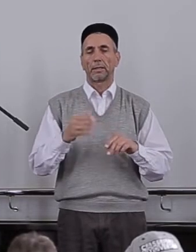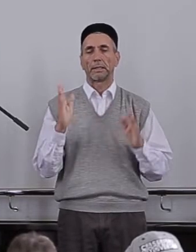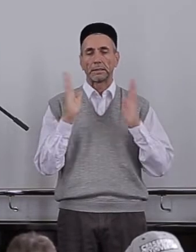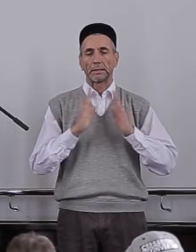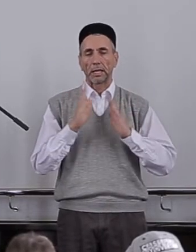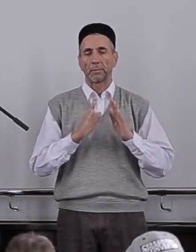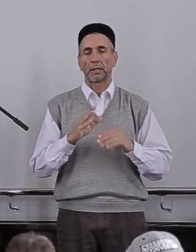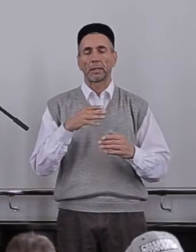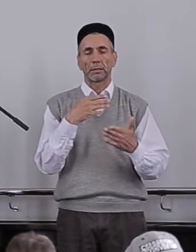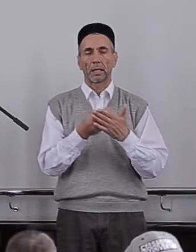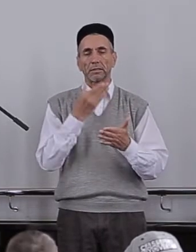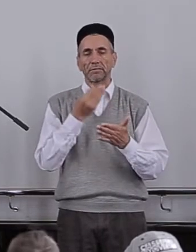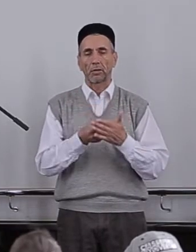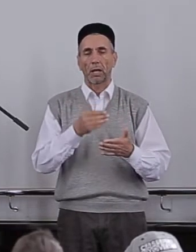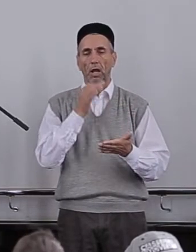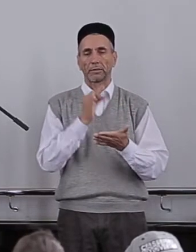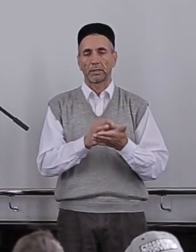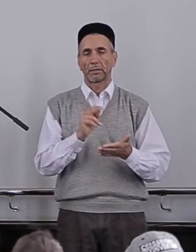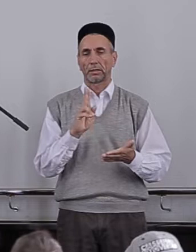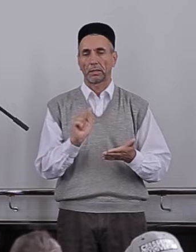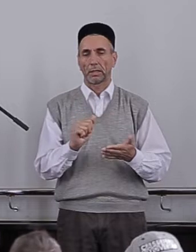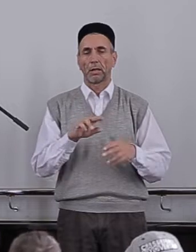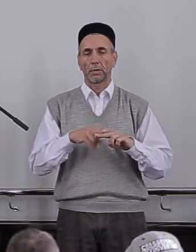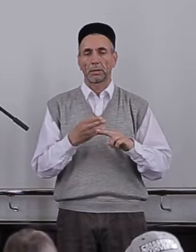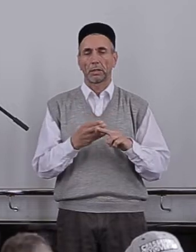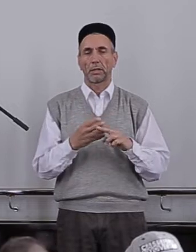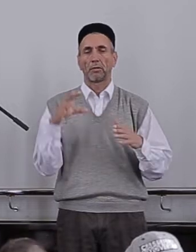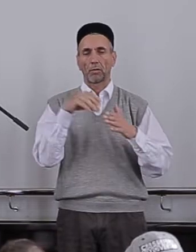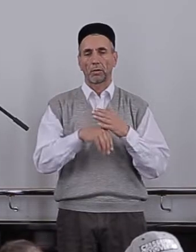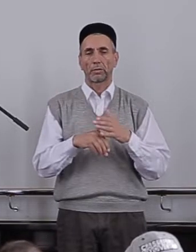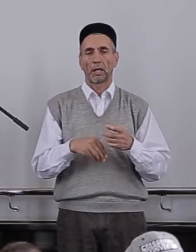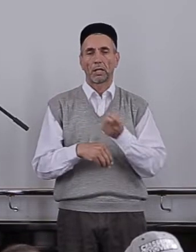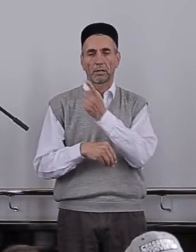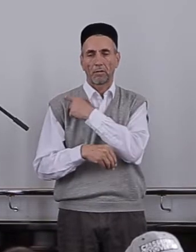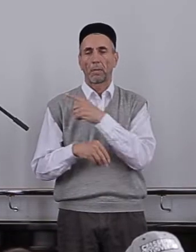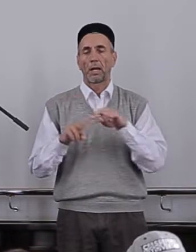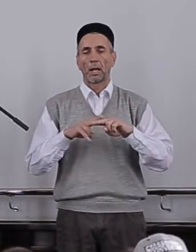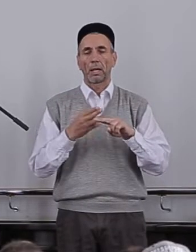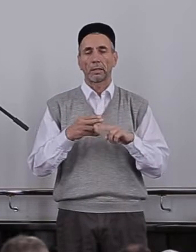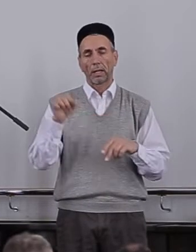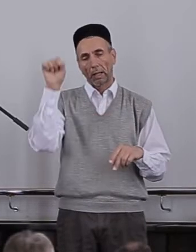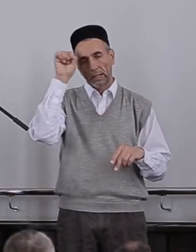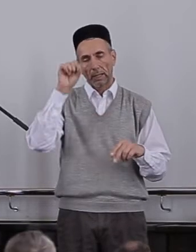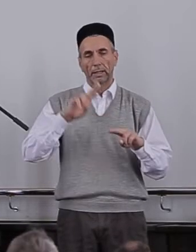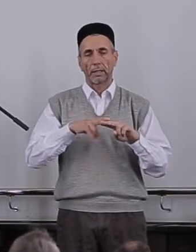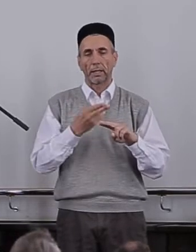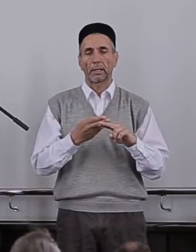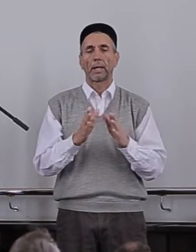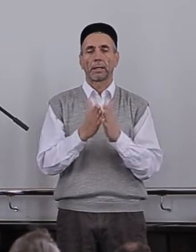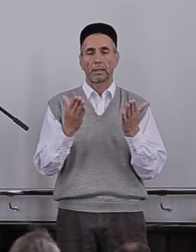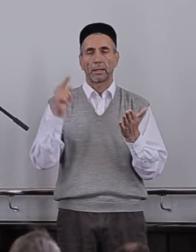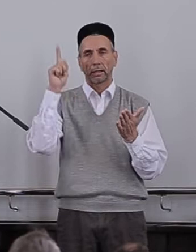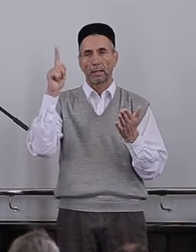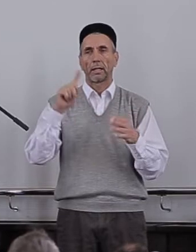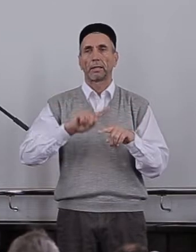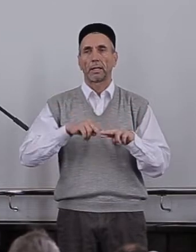dini beyabiyleyen, şunu işleyen için sevap, şunu işleyen için gülen buladık, Kur'an'da da